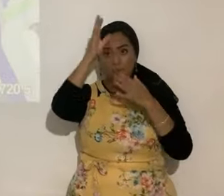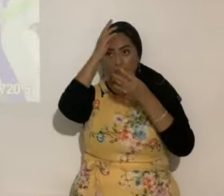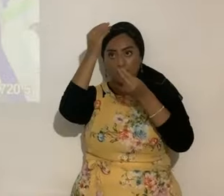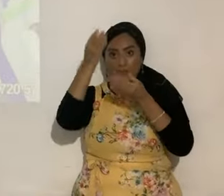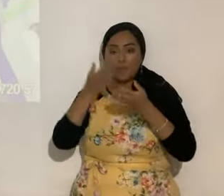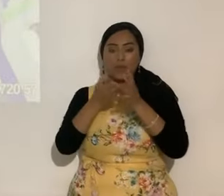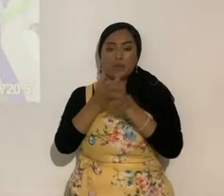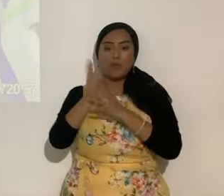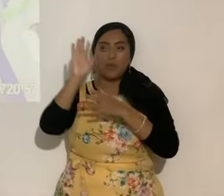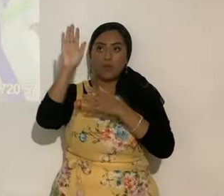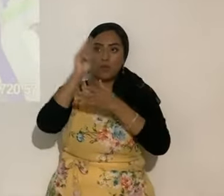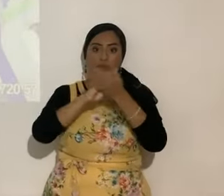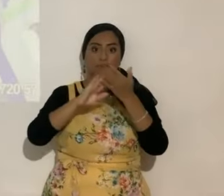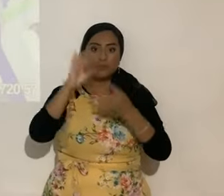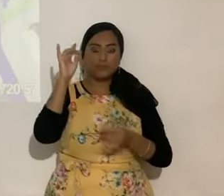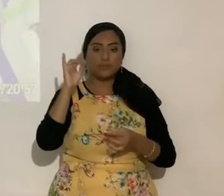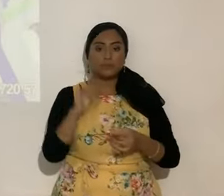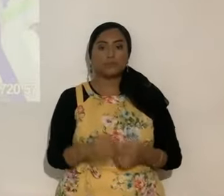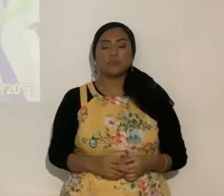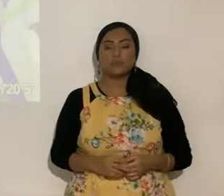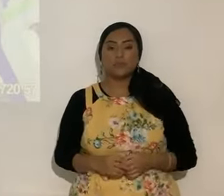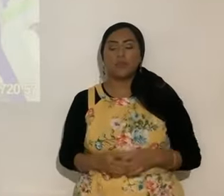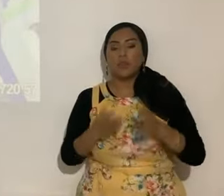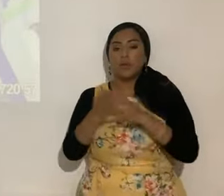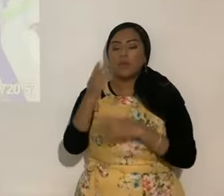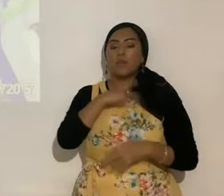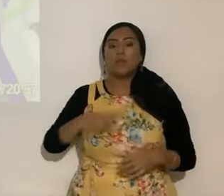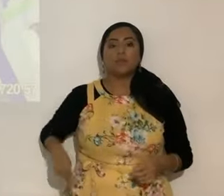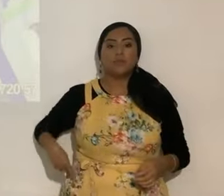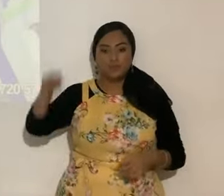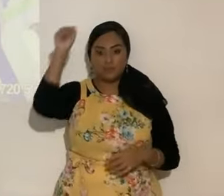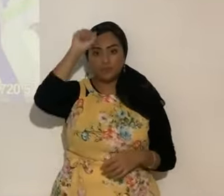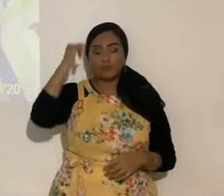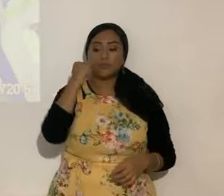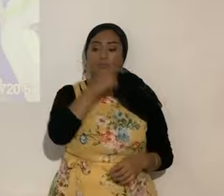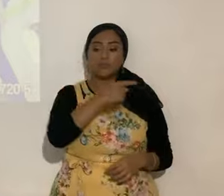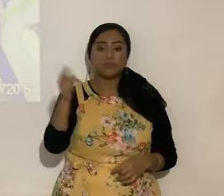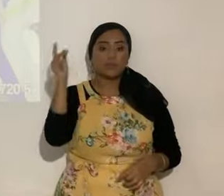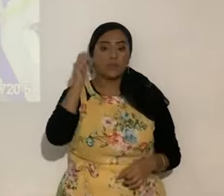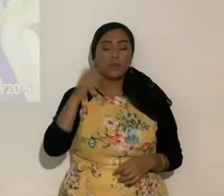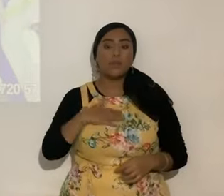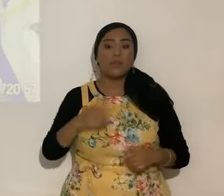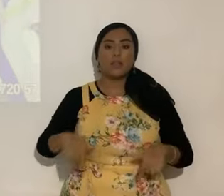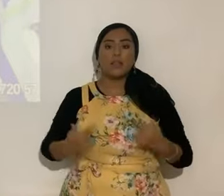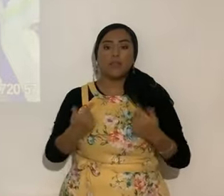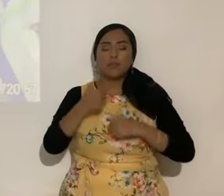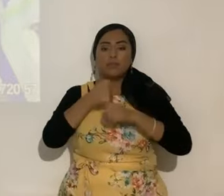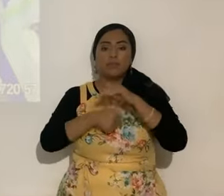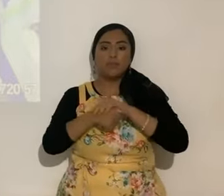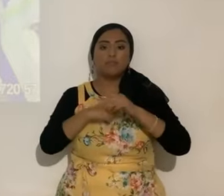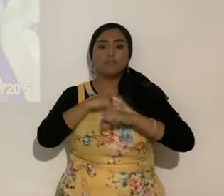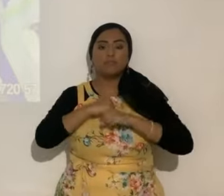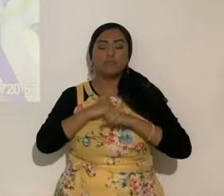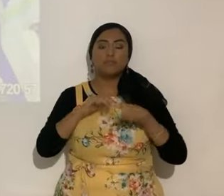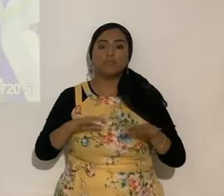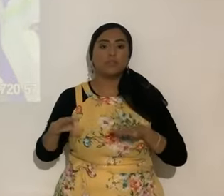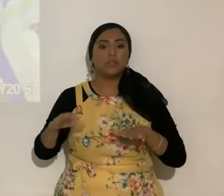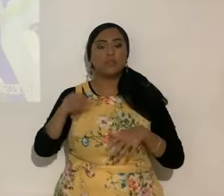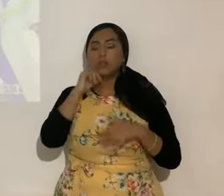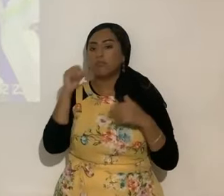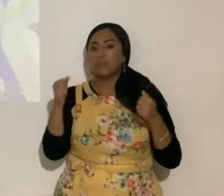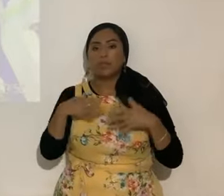por Mesur Raja Codes, ¿sí? A través del rey Salomón, el que me oyere habitará confiadamente y vivirá tranquilo sin temor del